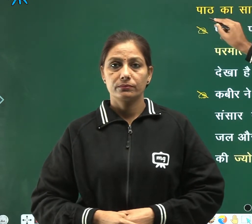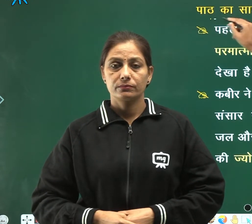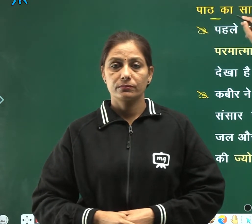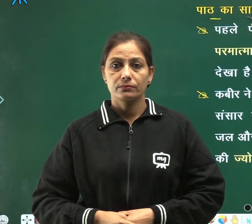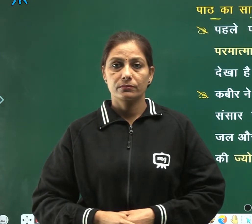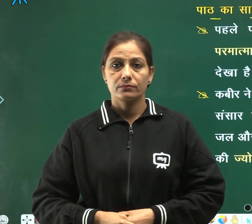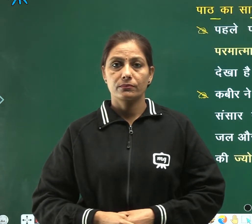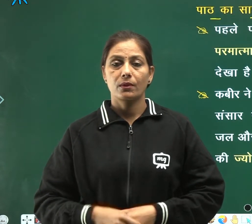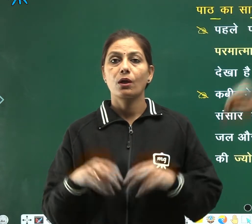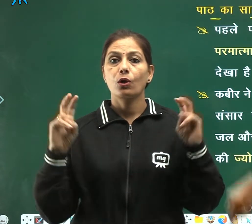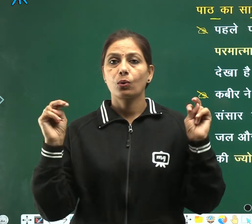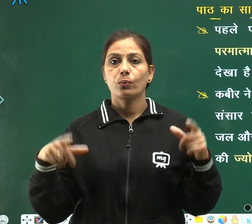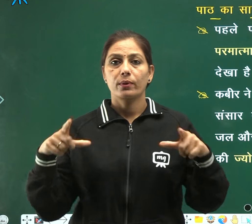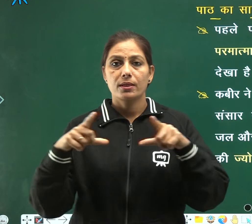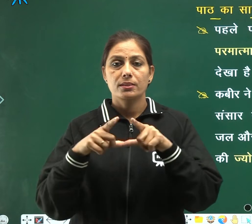पाठ का सार।